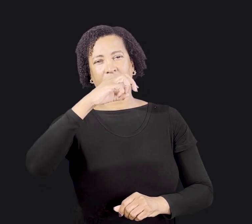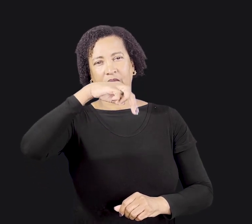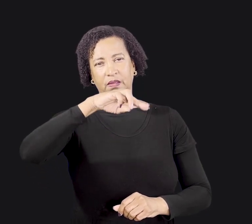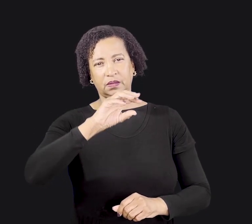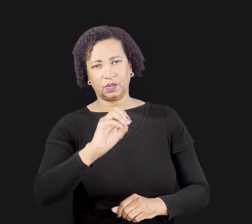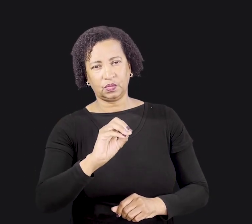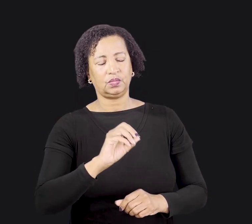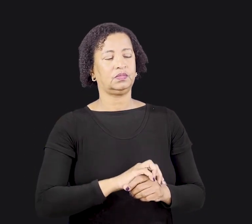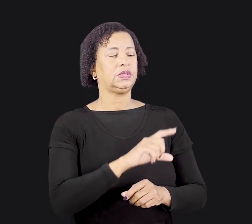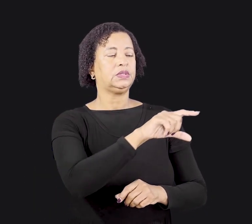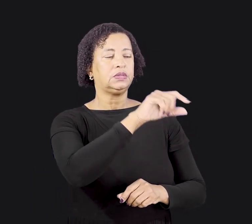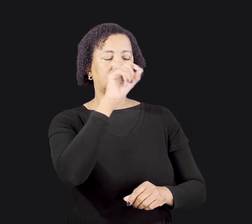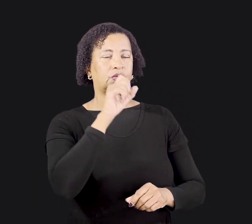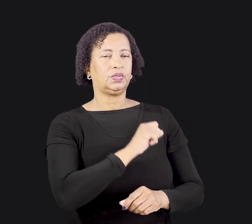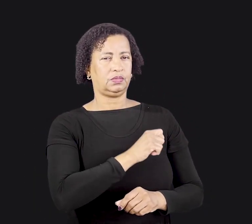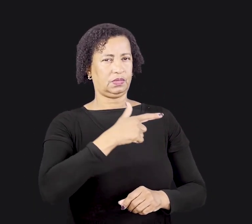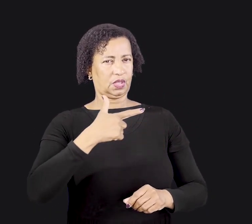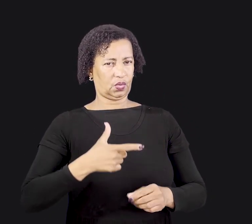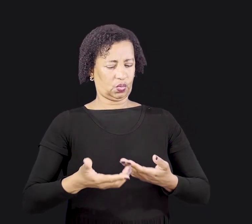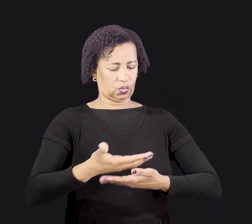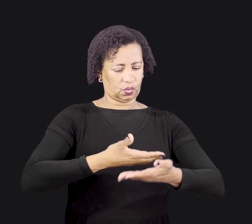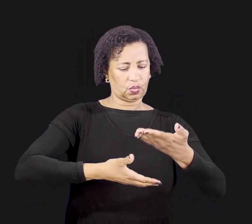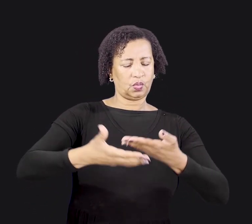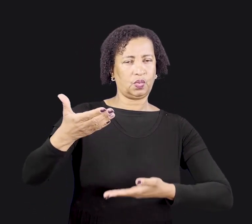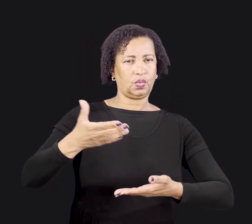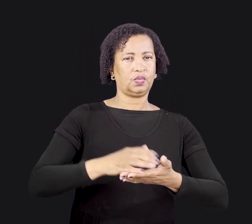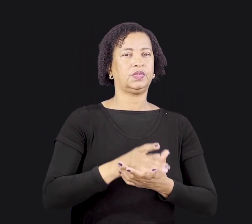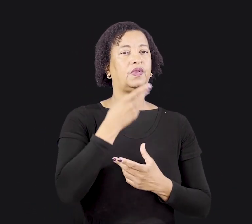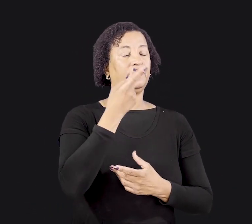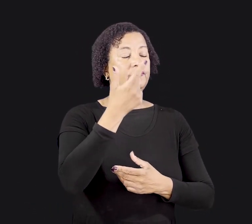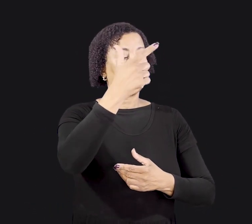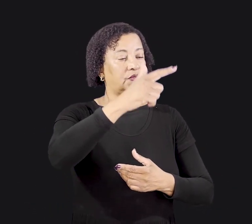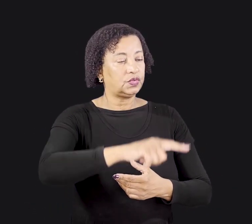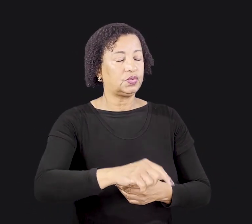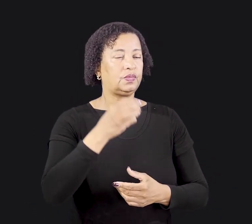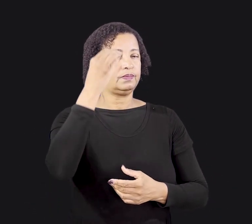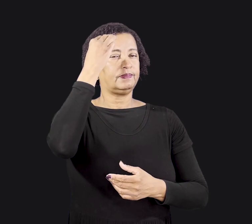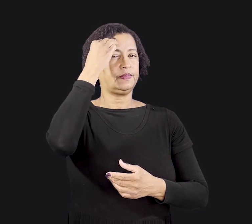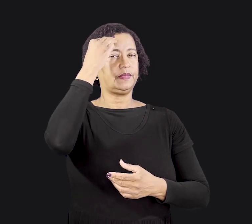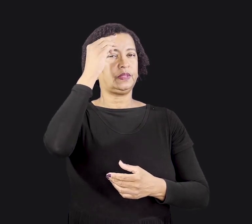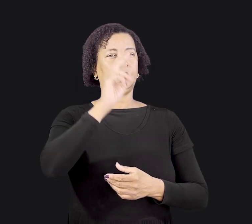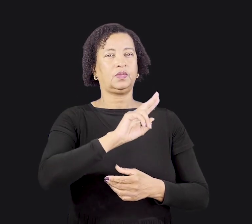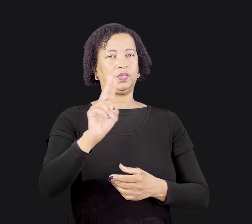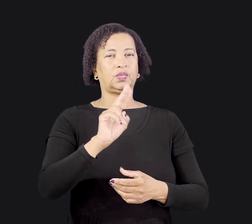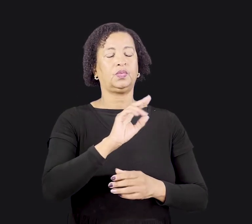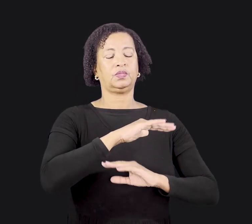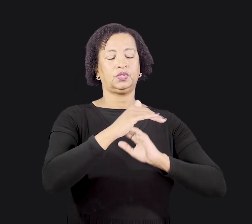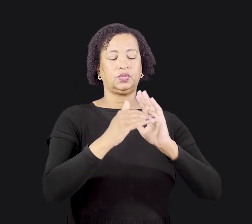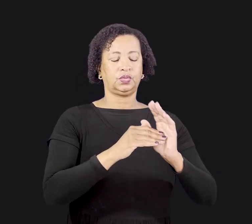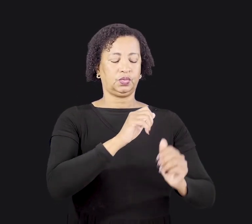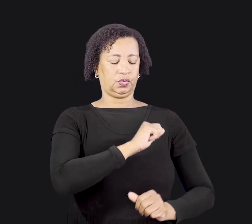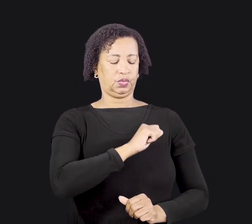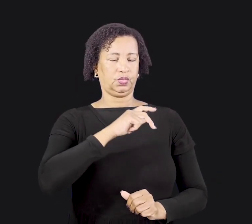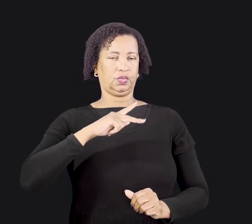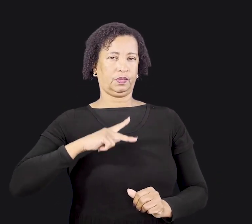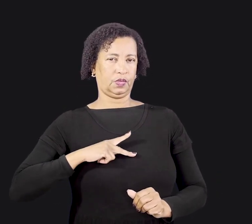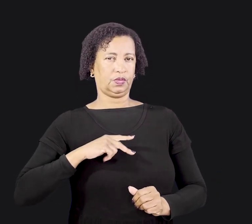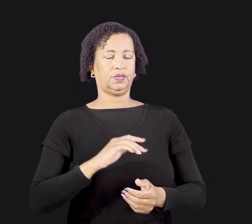dos 12? Vou dar mais uma mãozinha para a memorização dos nomes de todos os apóstolos. Os últimos